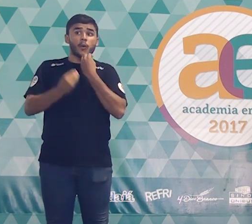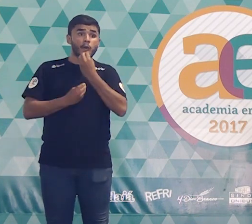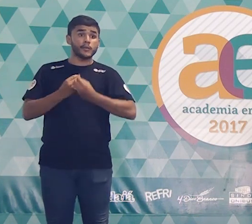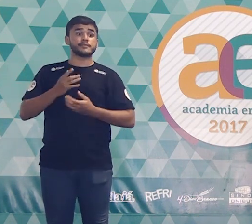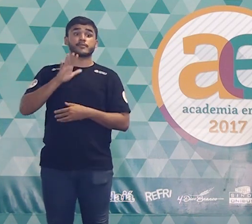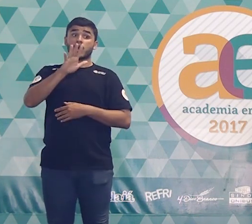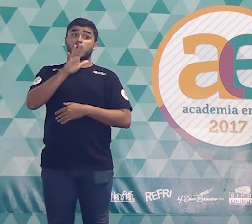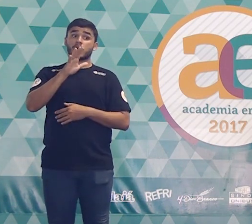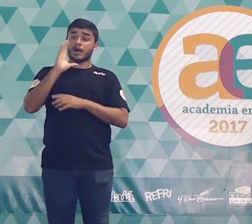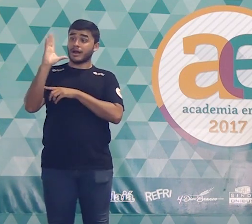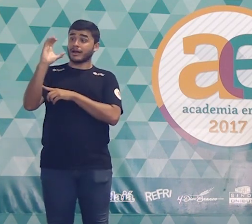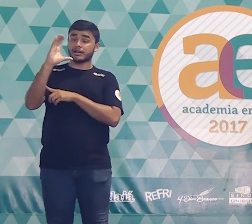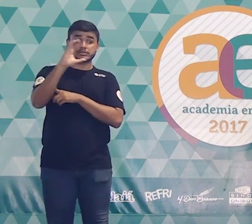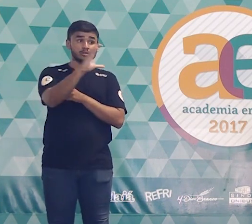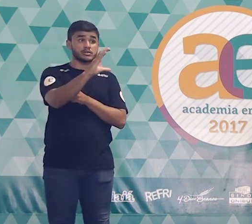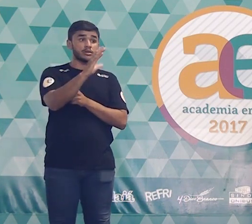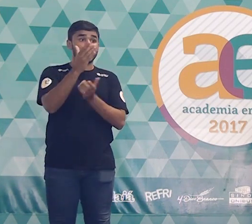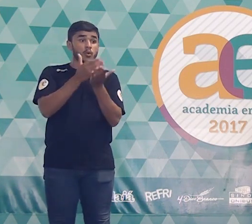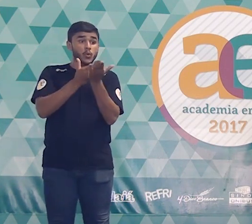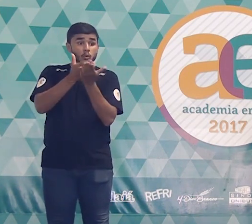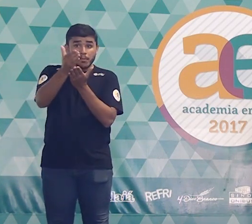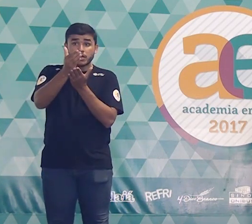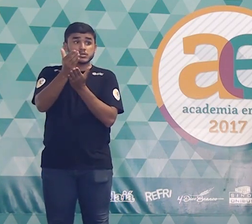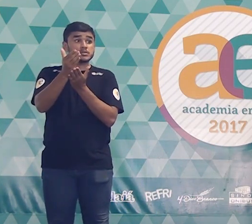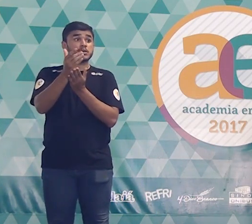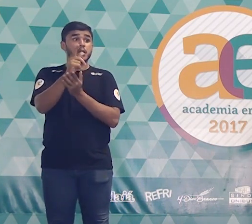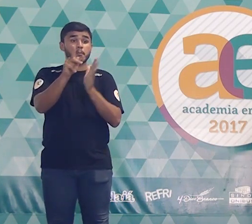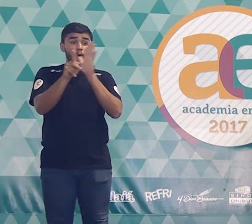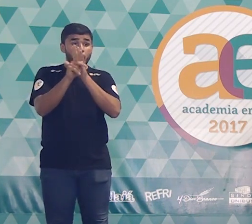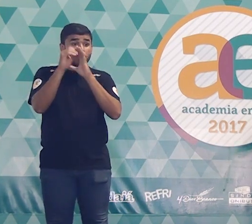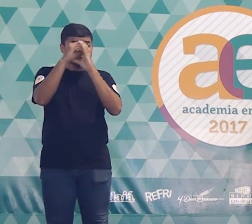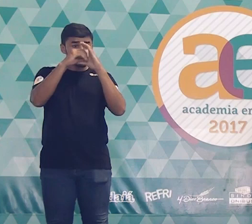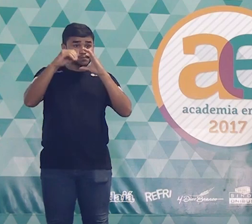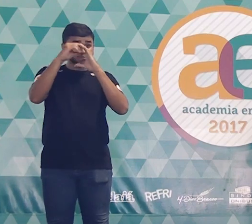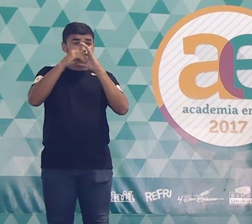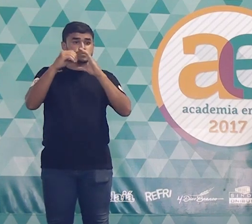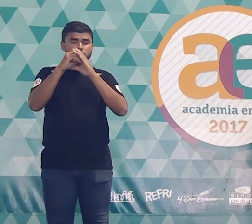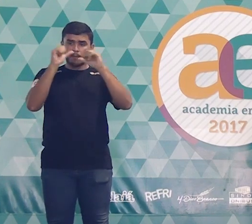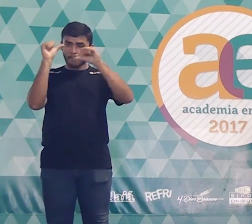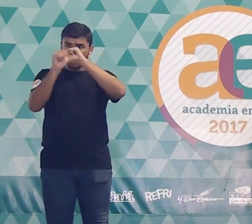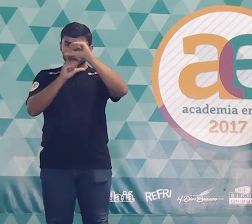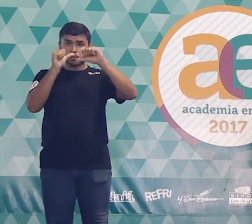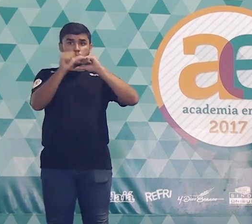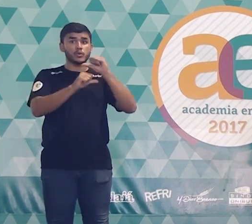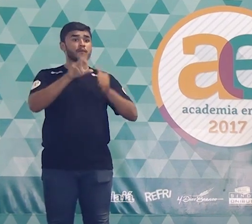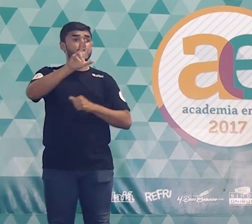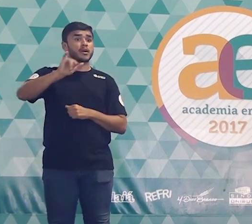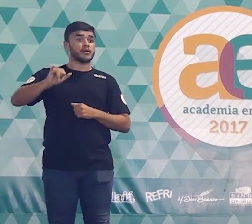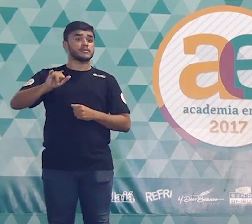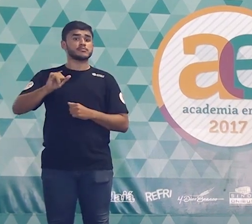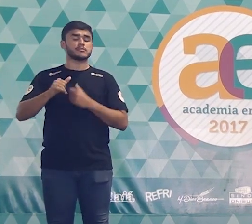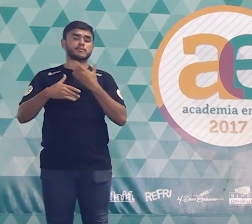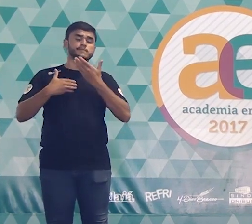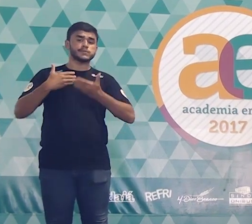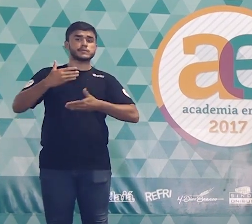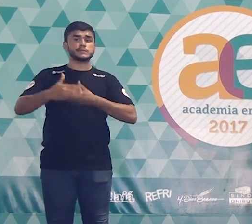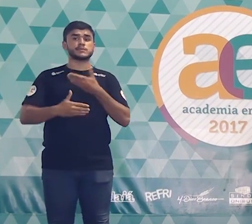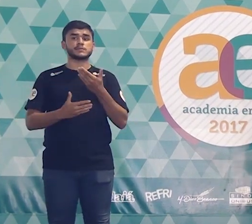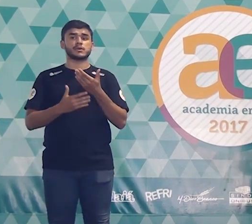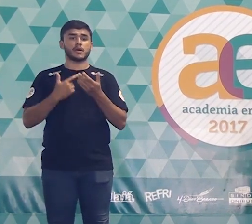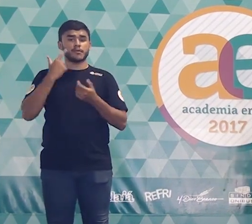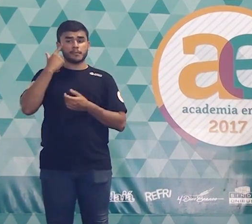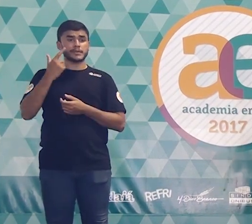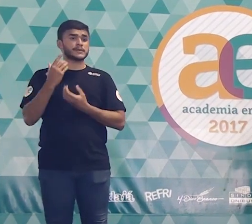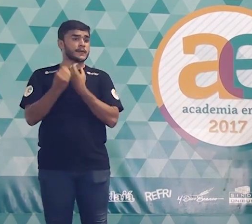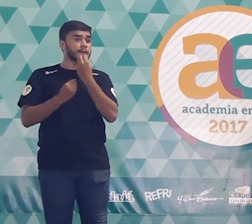com uma célula. Uma única célula, ela modifica o seu padrão genético e aí começa a ficar